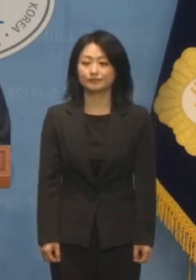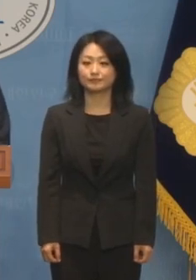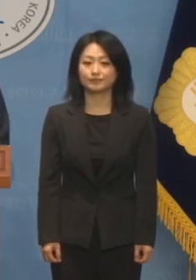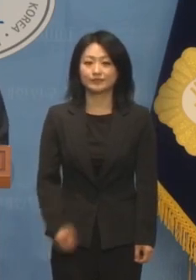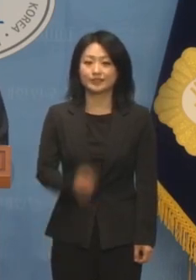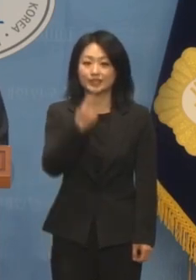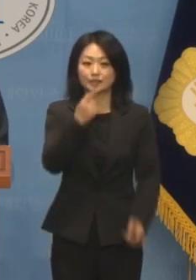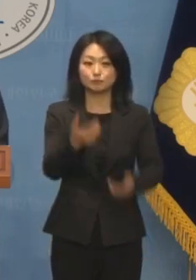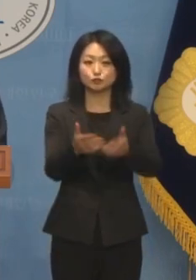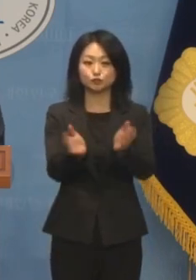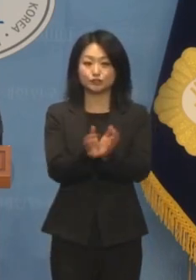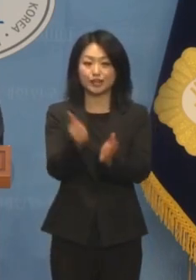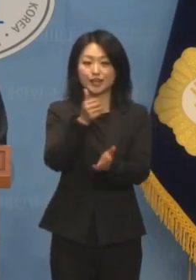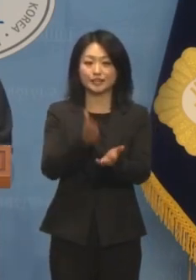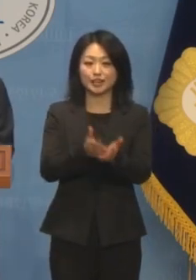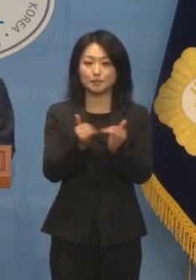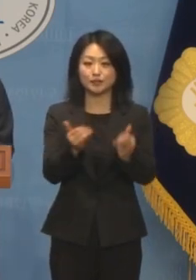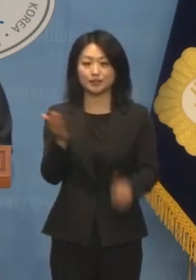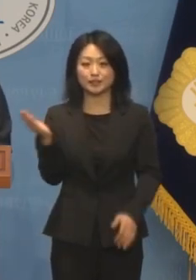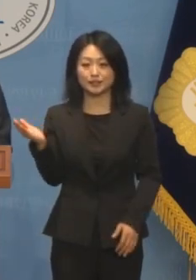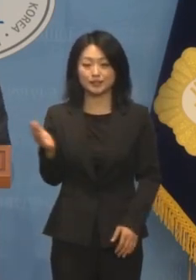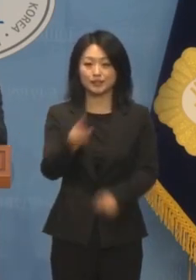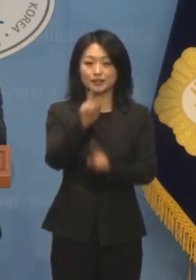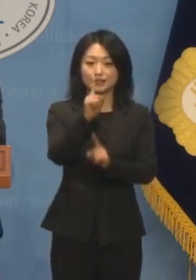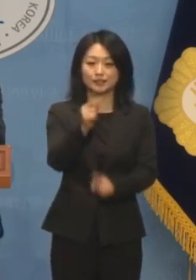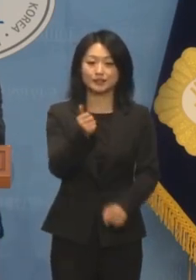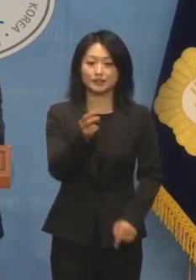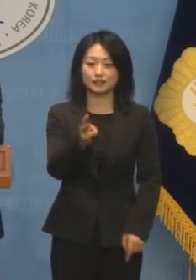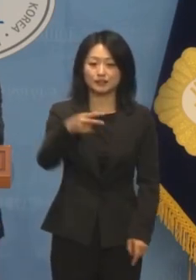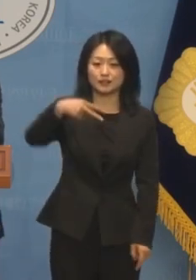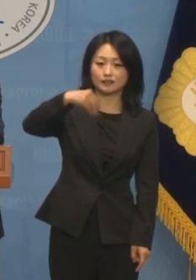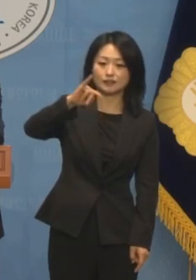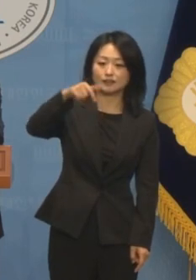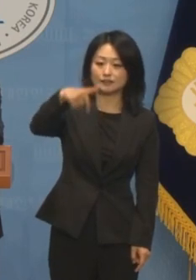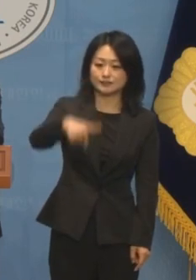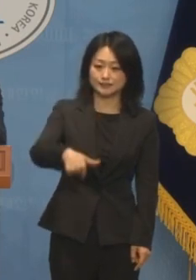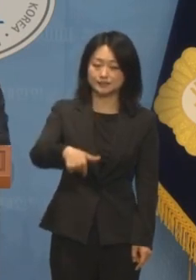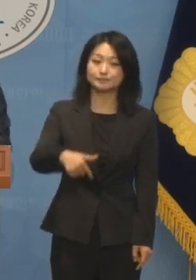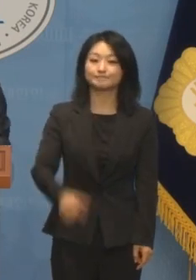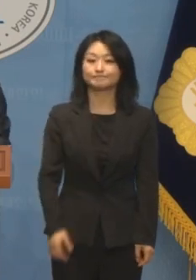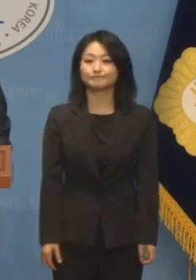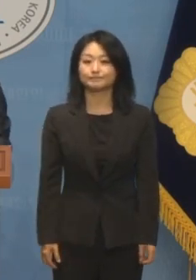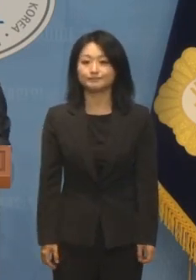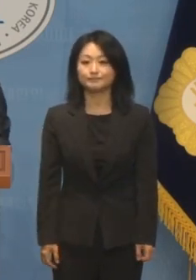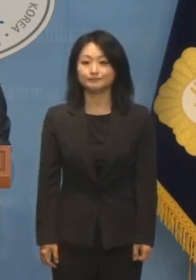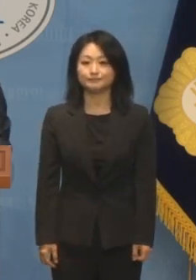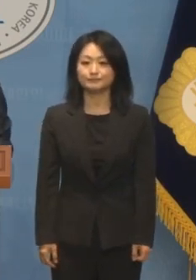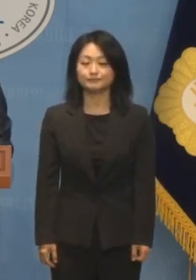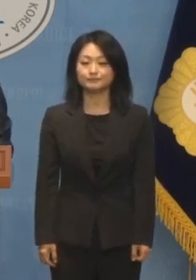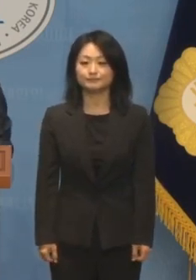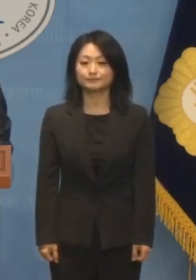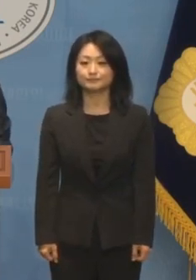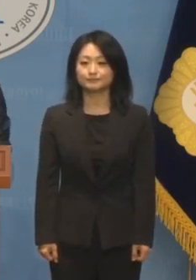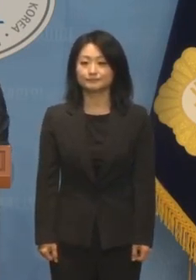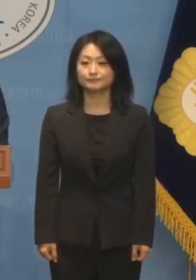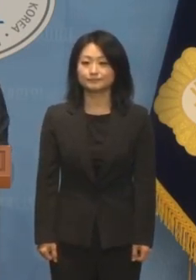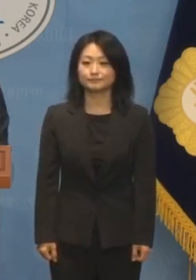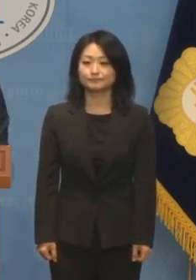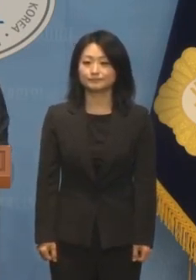네, 더불어민주당 수석 대변인 이혜식입니다. 오늘 브리핑 하도록 하겠습니다.